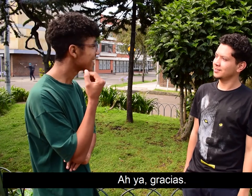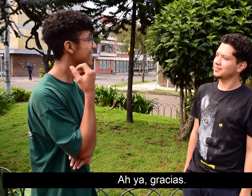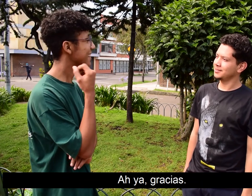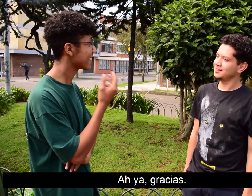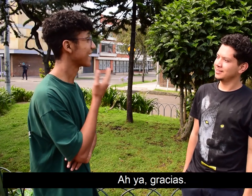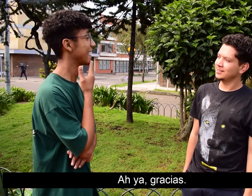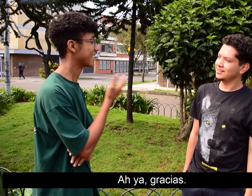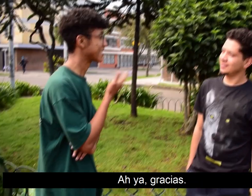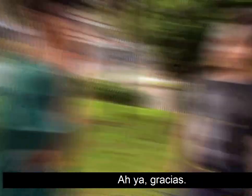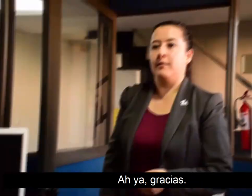ya, gracias.